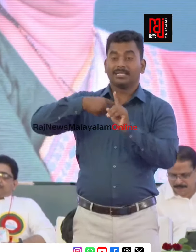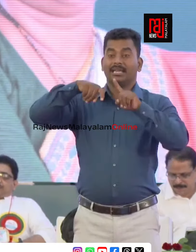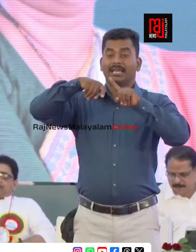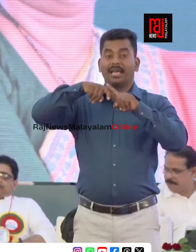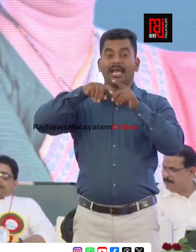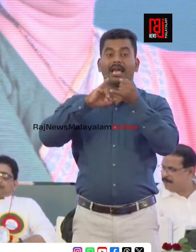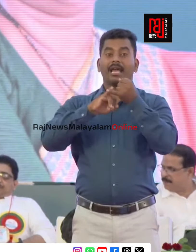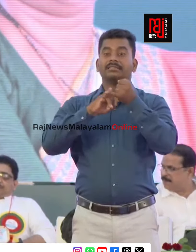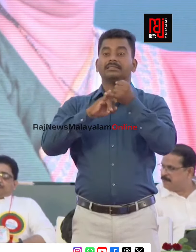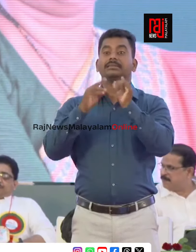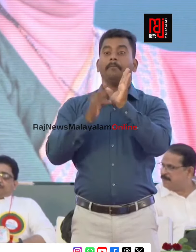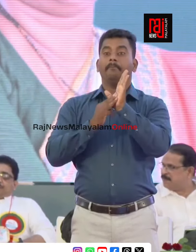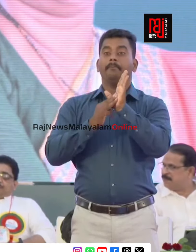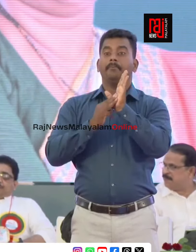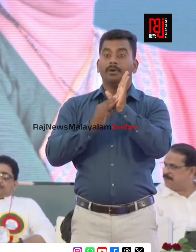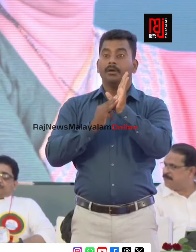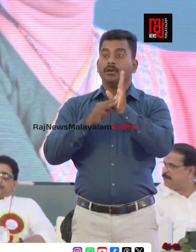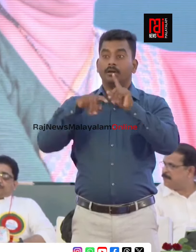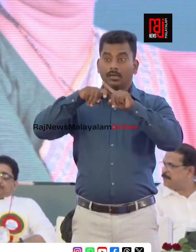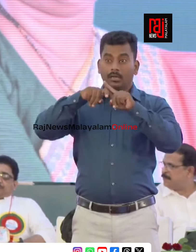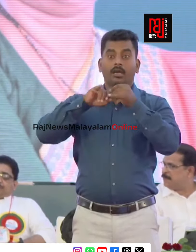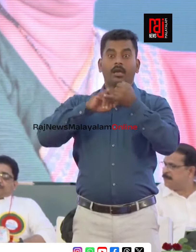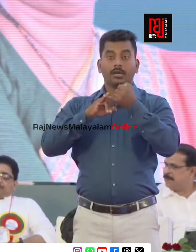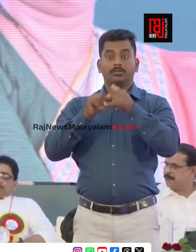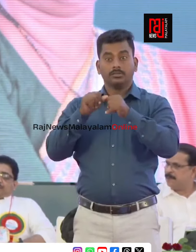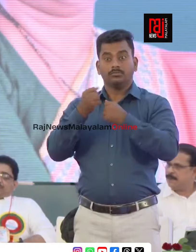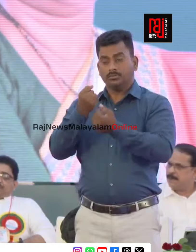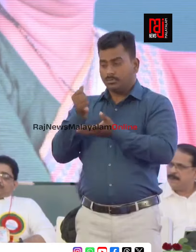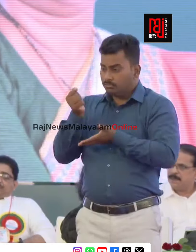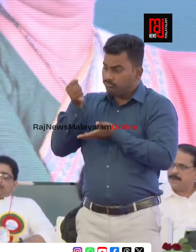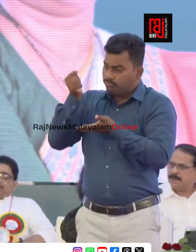പ്രോഗ്രാമിലാണ് ഈ സ്റ്റാർട്ടപ്പ് പ്രവർത്തിക്കുന്നത്.